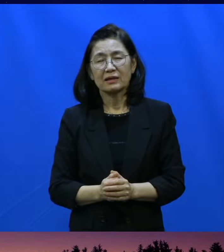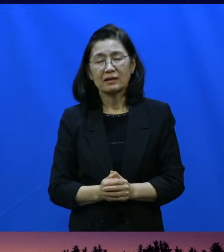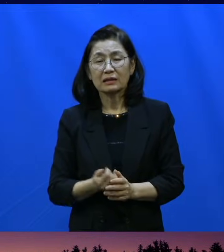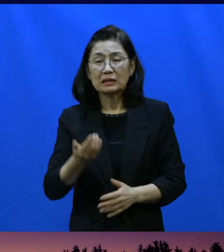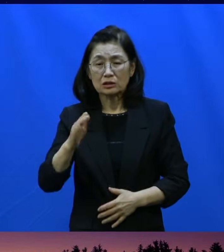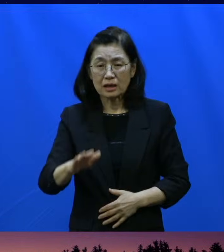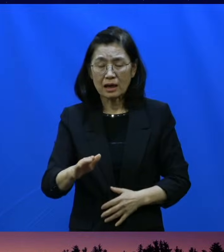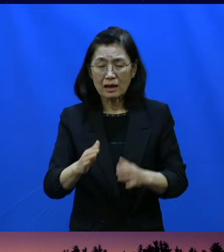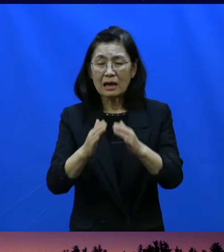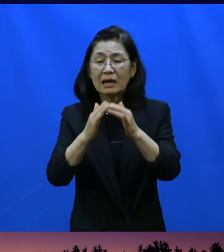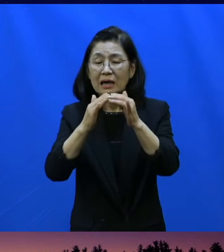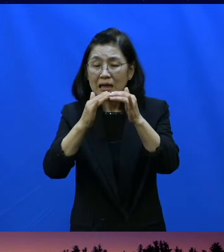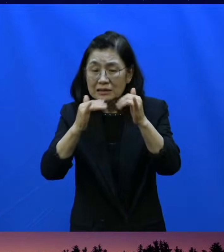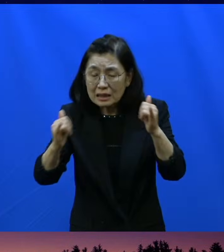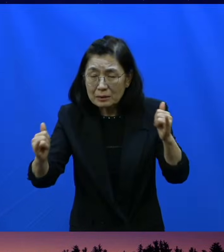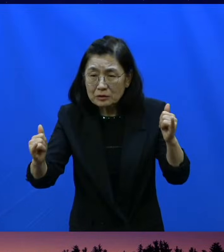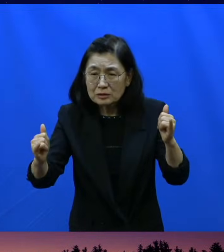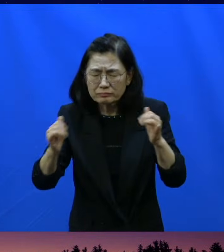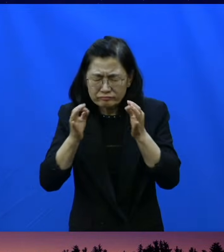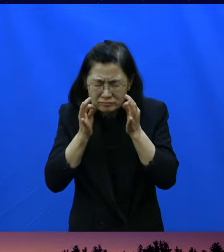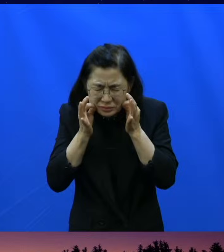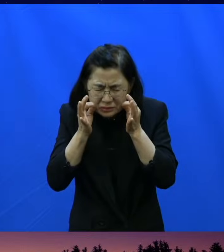한계를 느낄 때가 있어요.